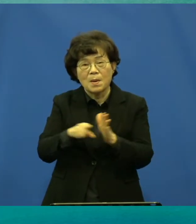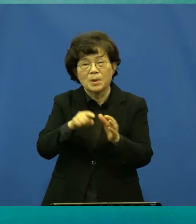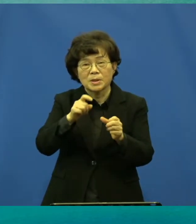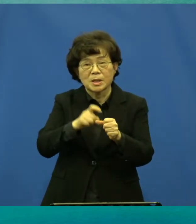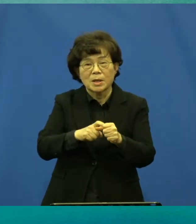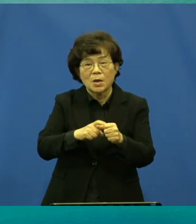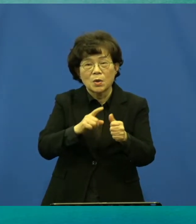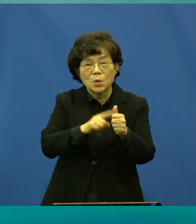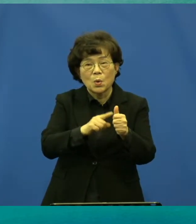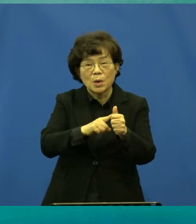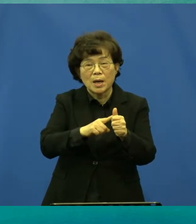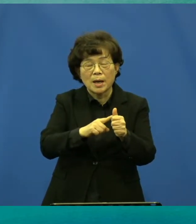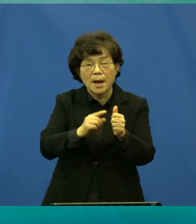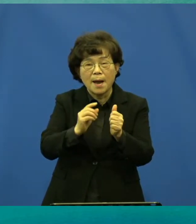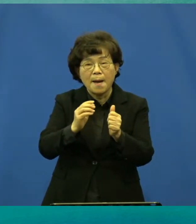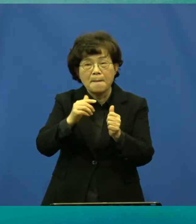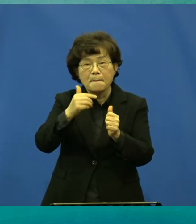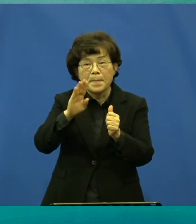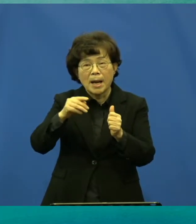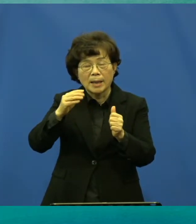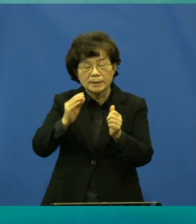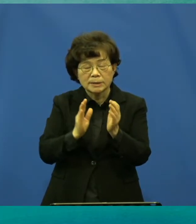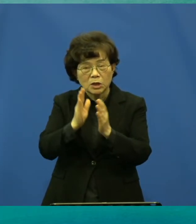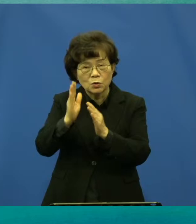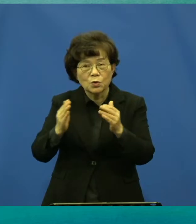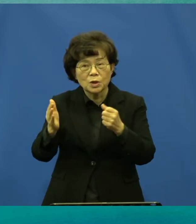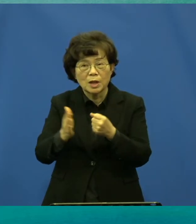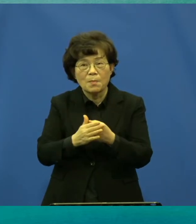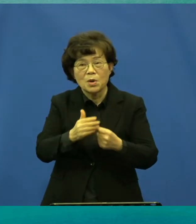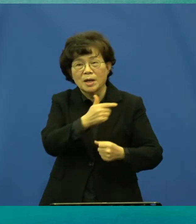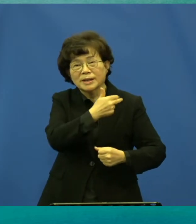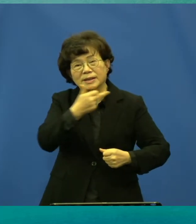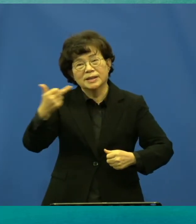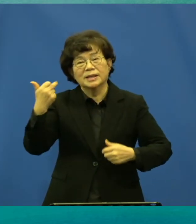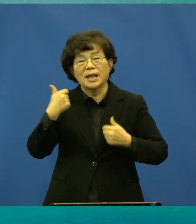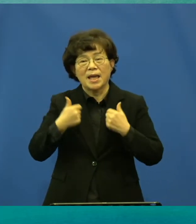요나가 박능쿨로 말미암아 크게 기뻐하였더니,